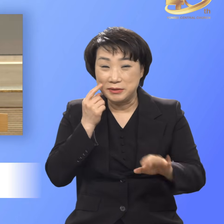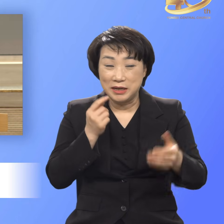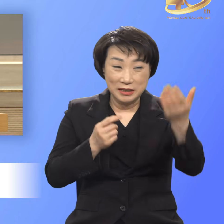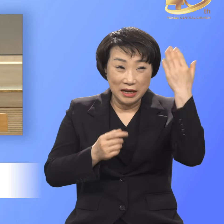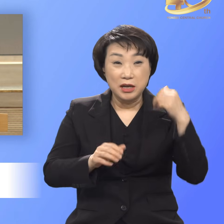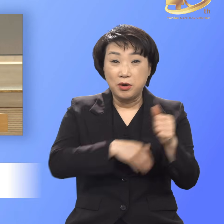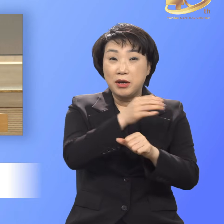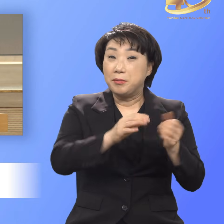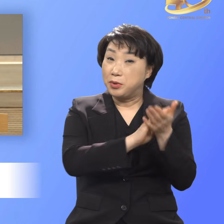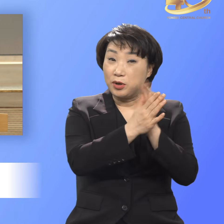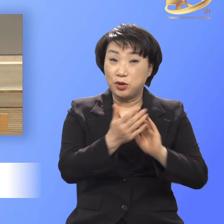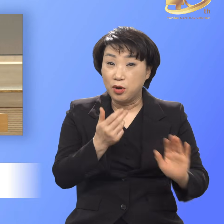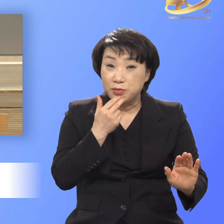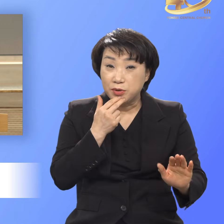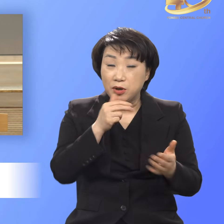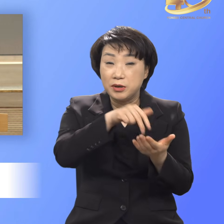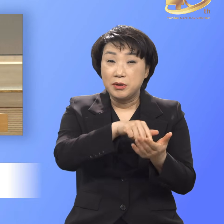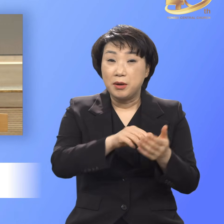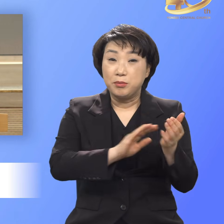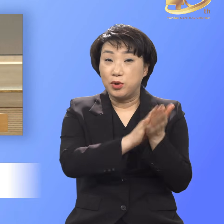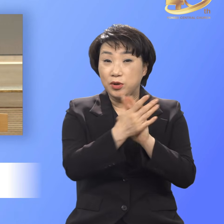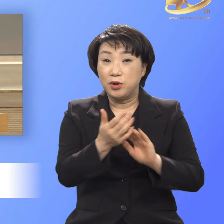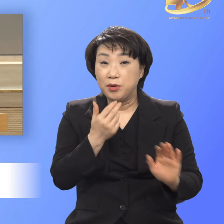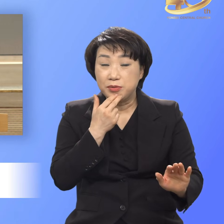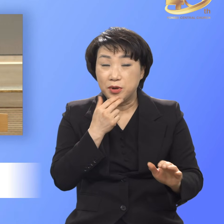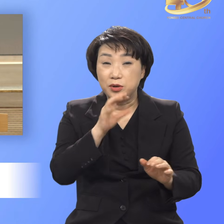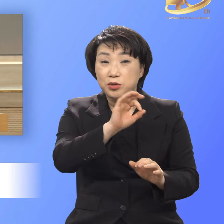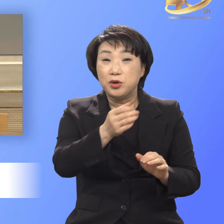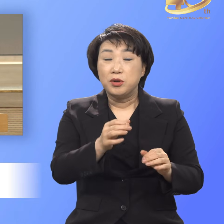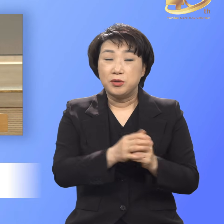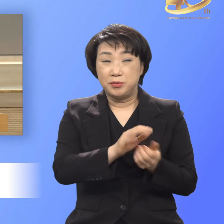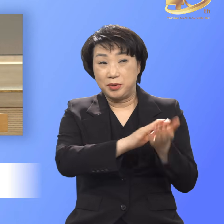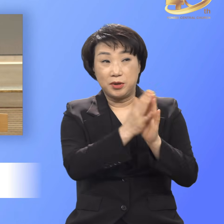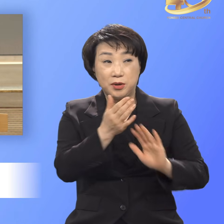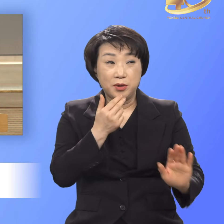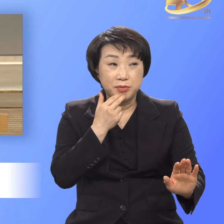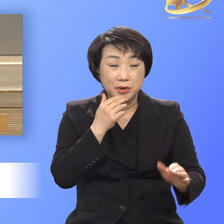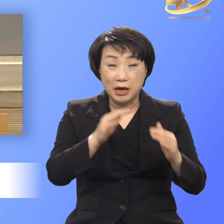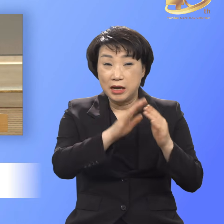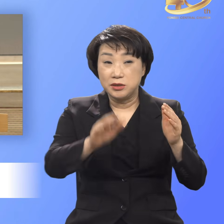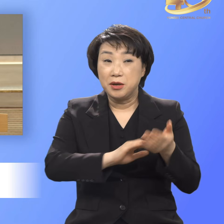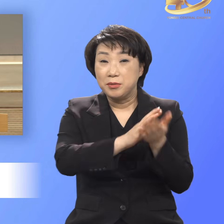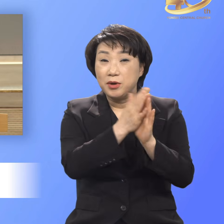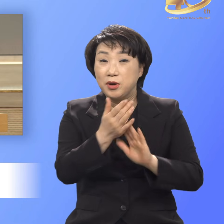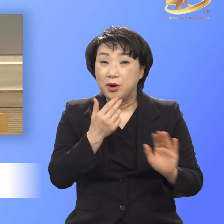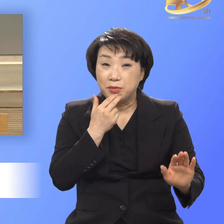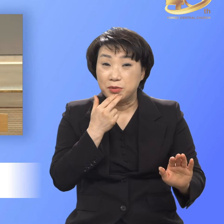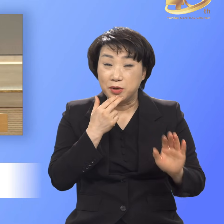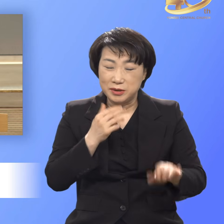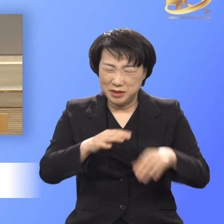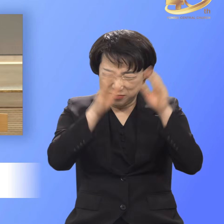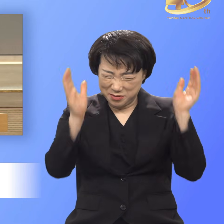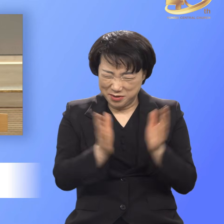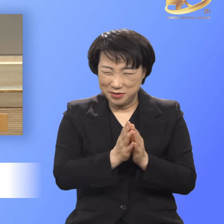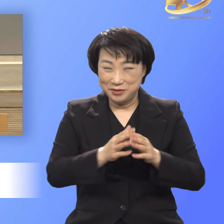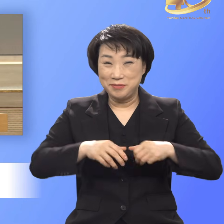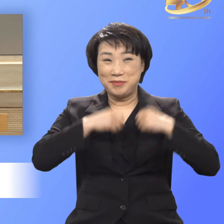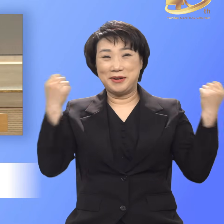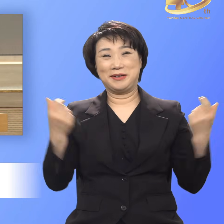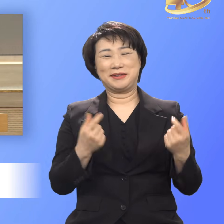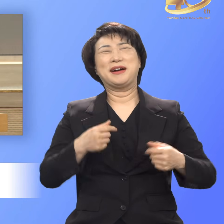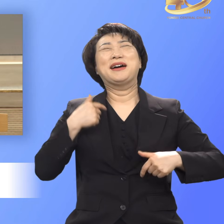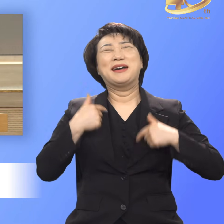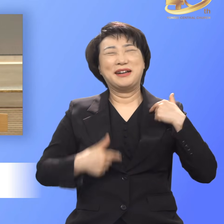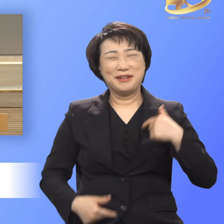환경 변하지 않았어. 현실도 변하지 않았어. 경제적으로 변하지 않았어. 가정적으로 변하지 않았어. 근데 다 벗은 것처럼